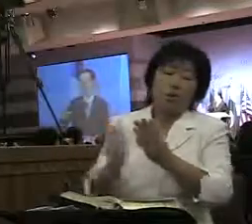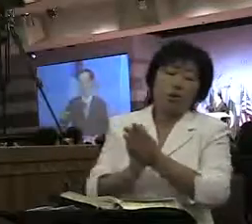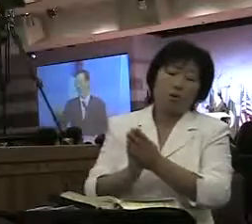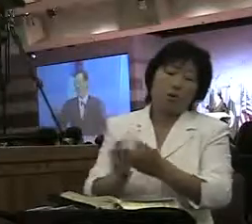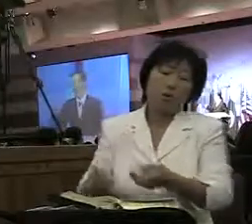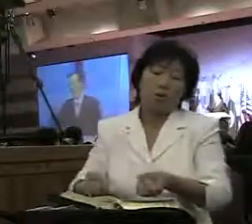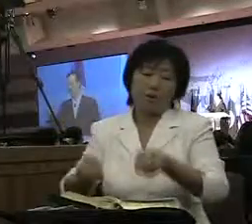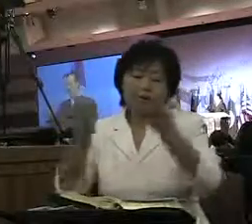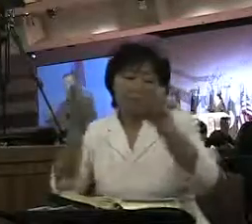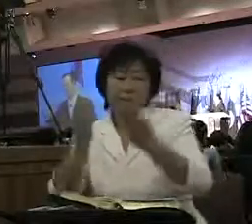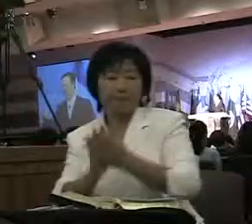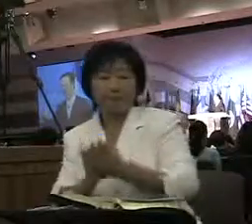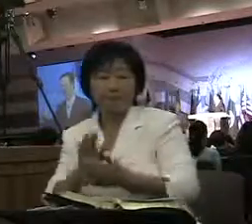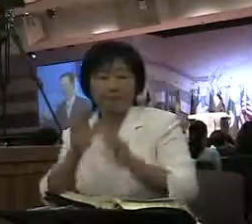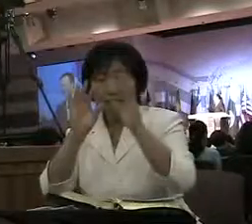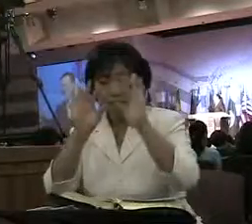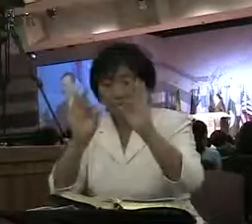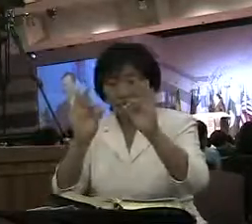이것을 보았을 때